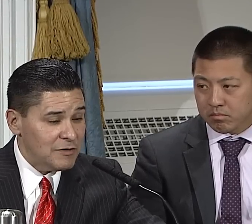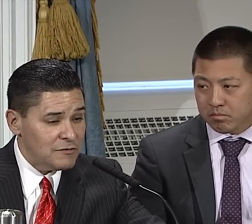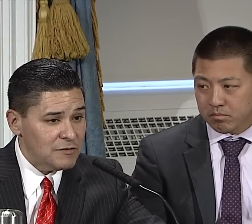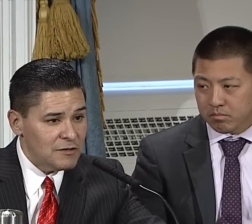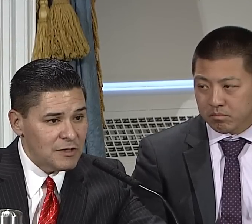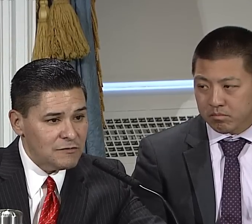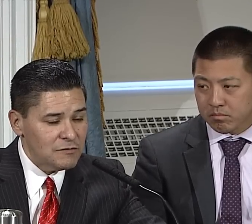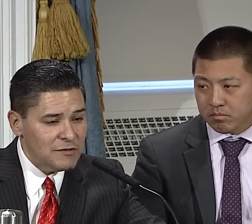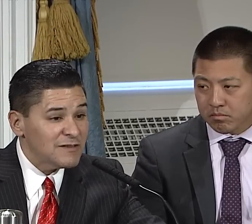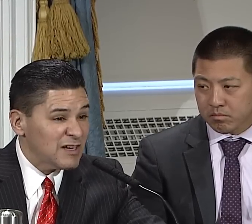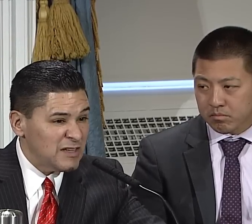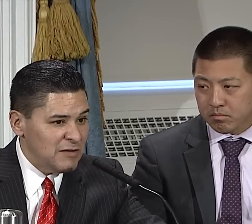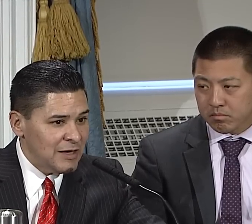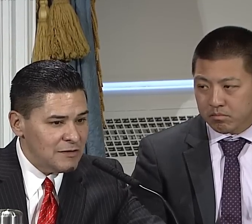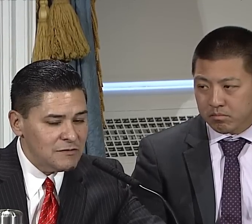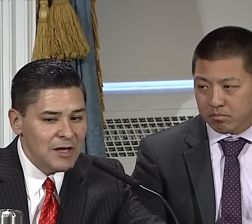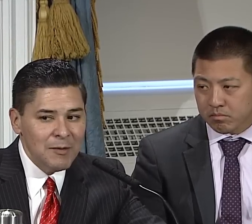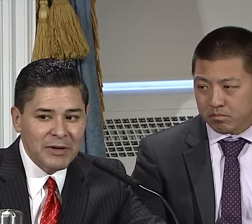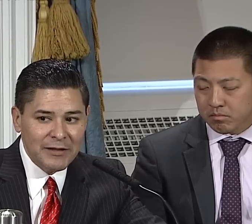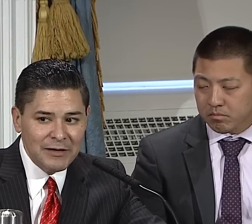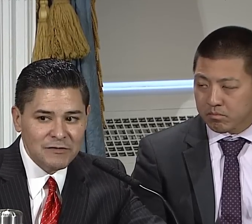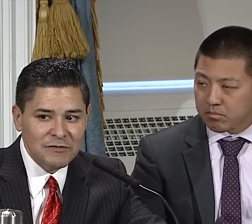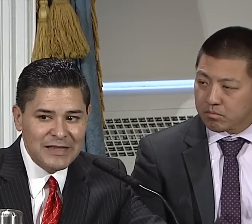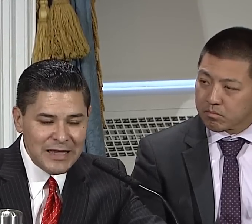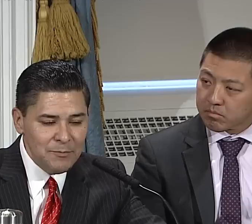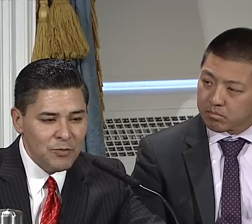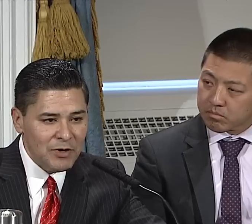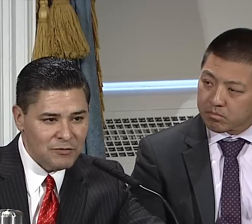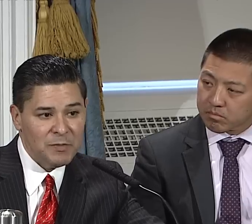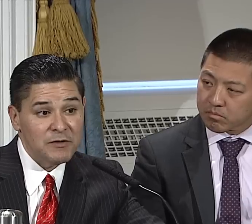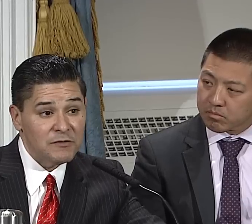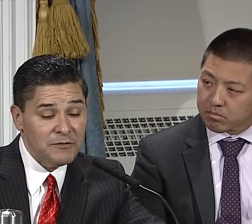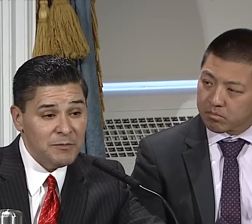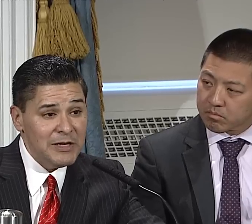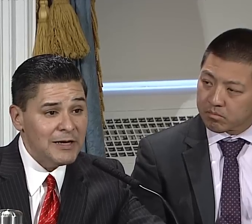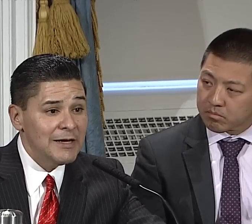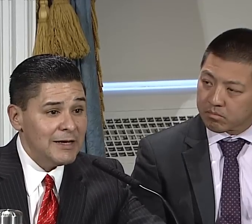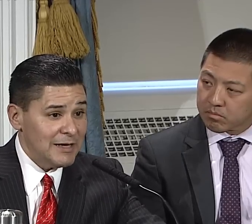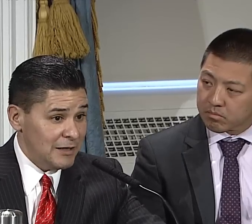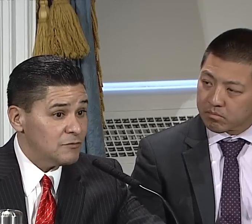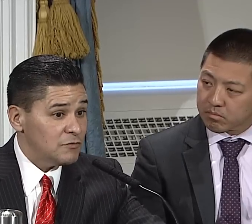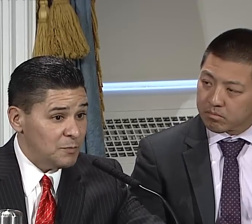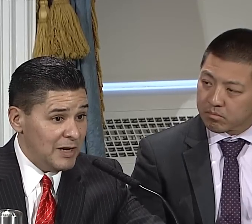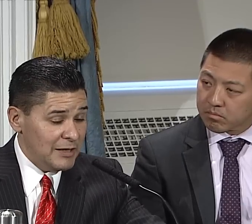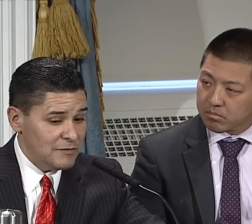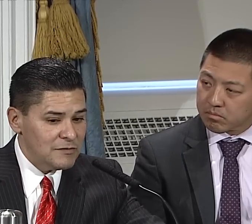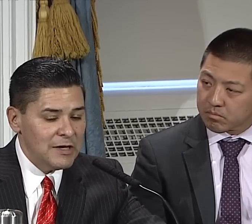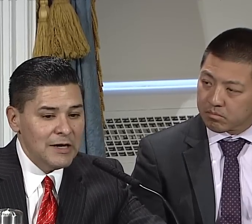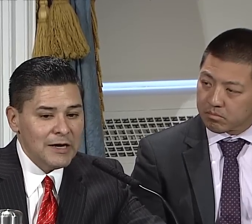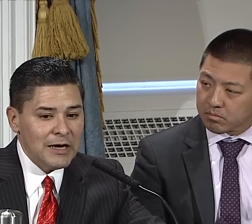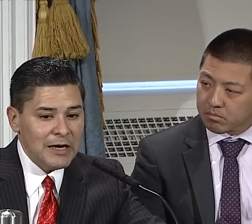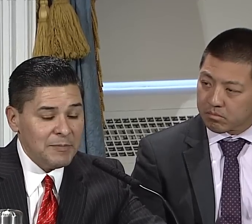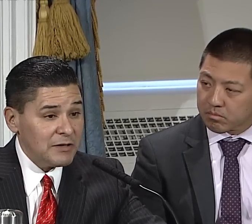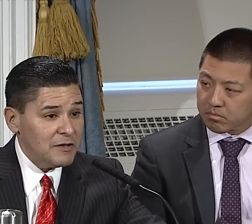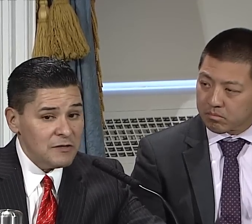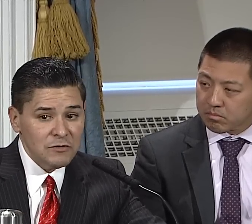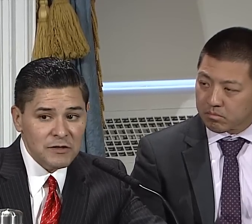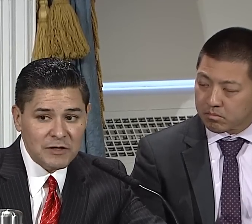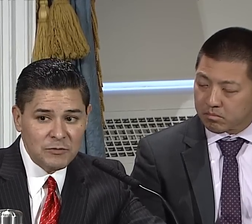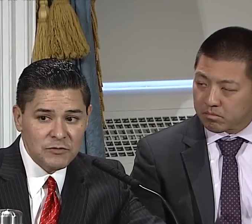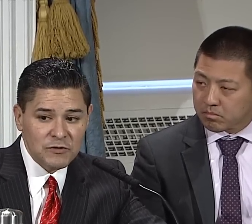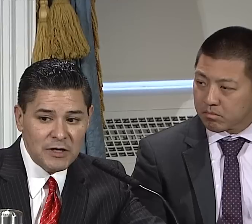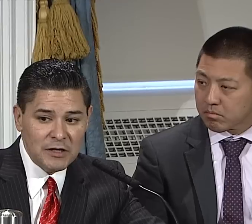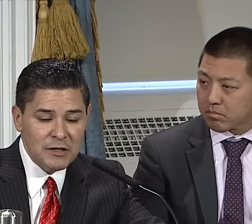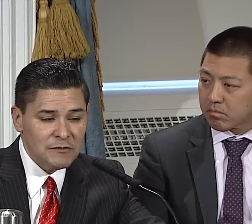acabar esas actividades para darles tiempo a los padres de familia que hagan sus planes. Aparte de